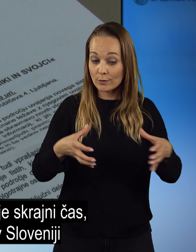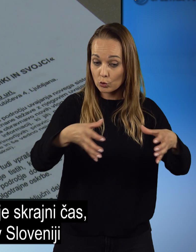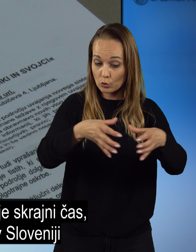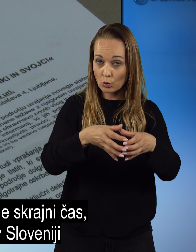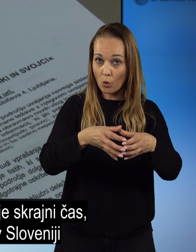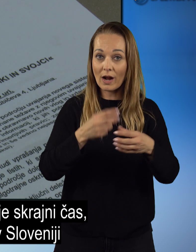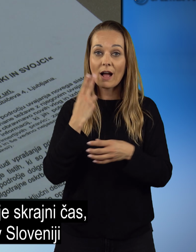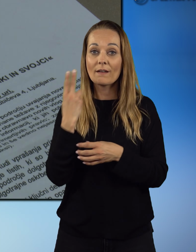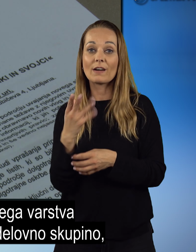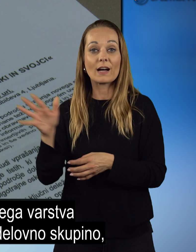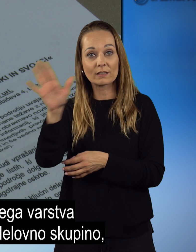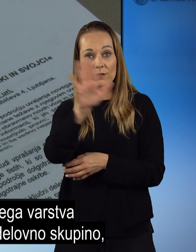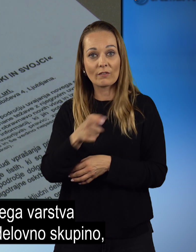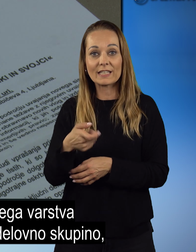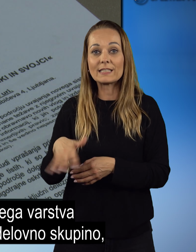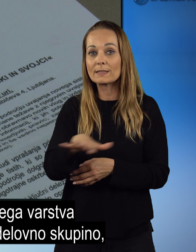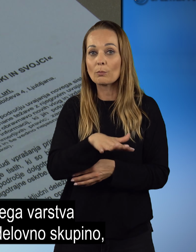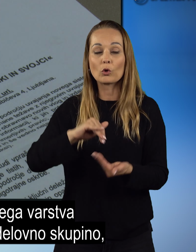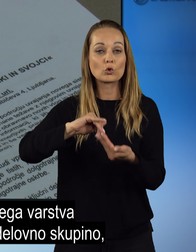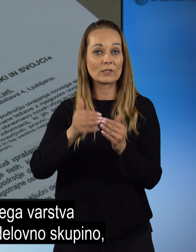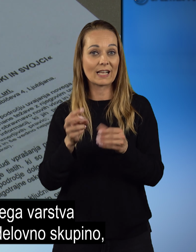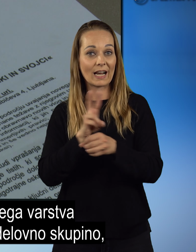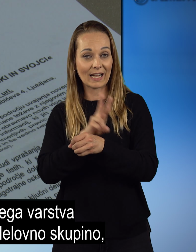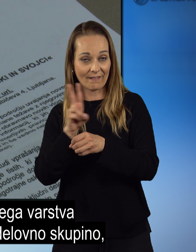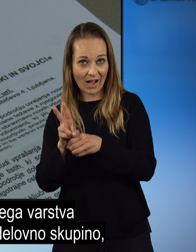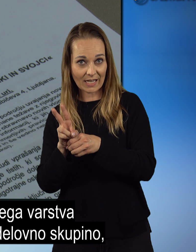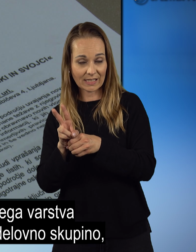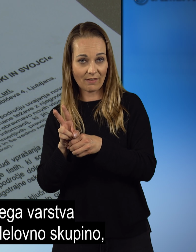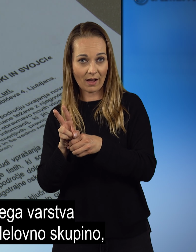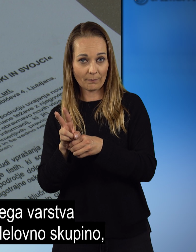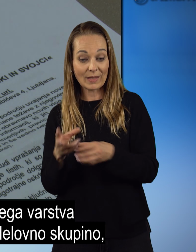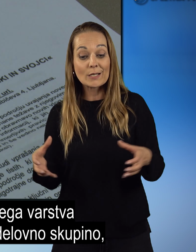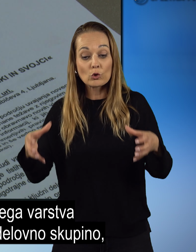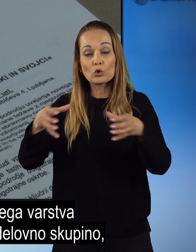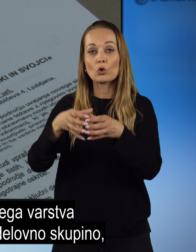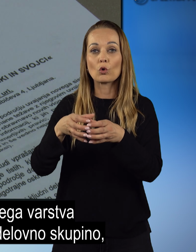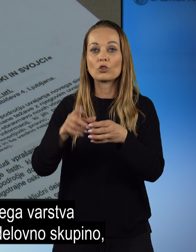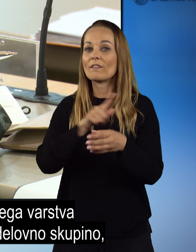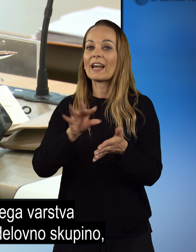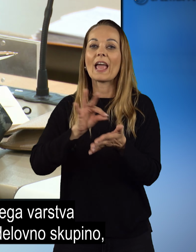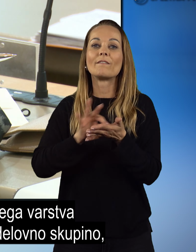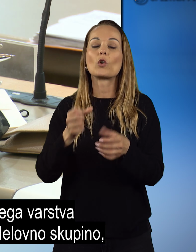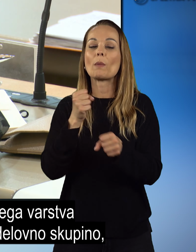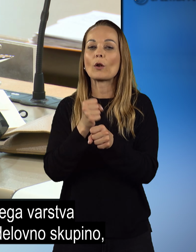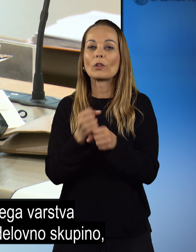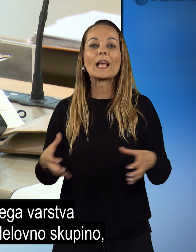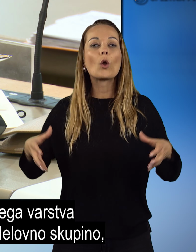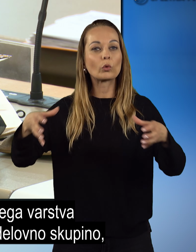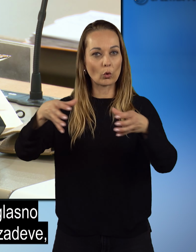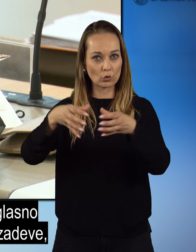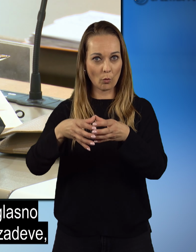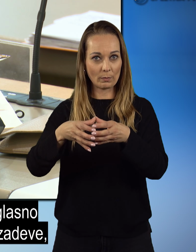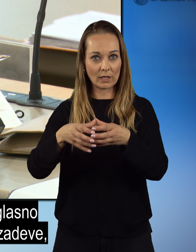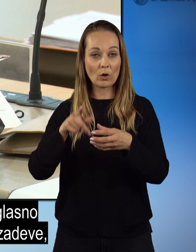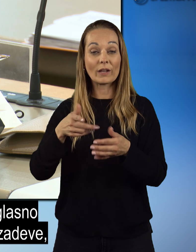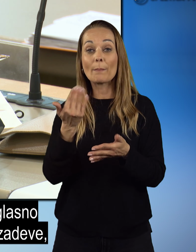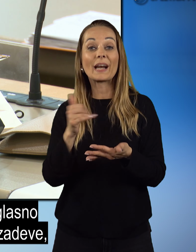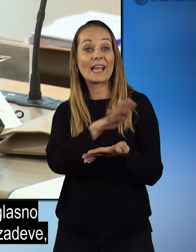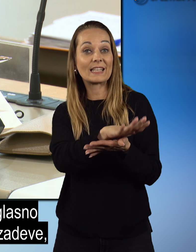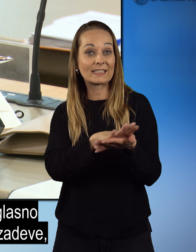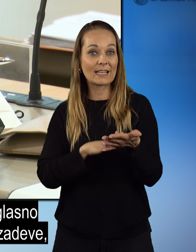stroka v Sloveniji iz področja socialnega varstva združila v neformalno delovno skupino, ki